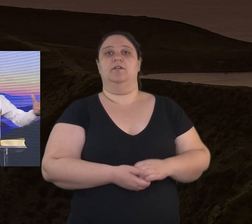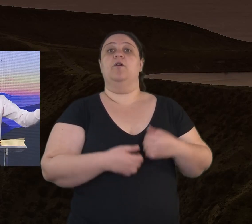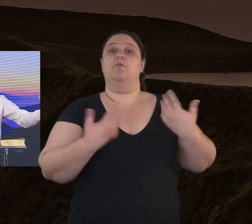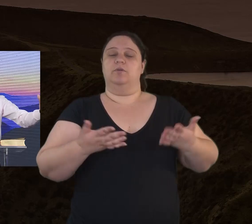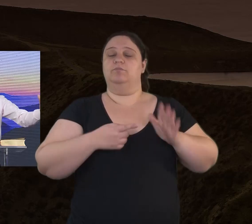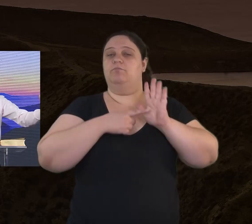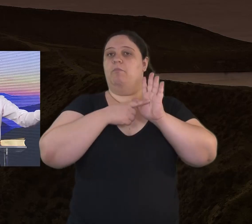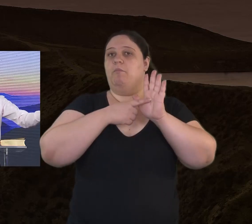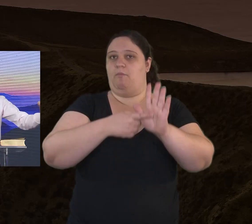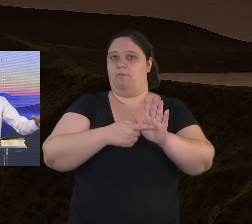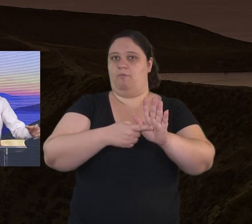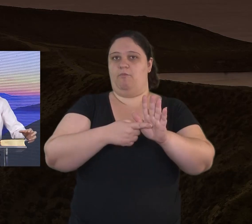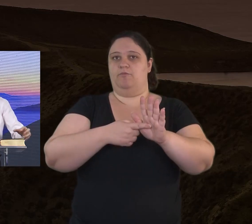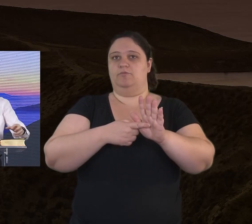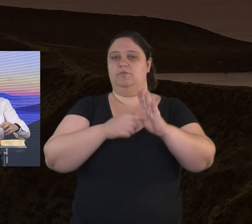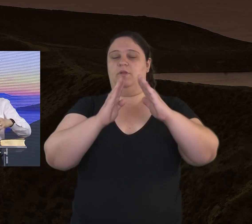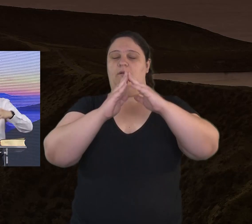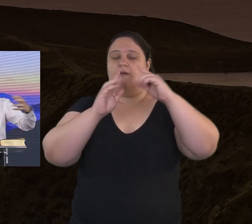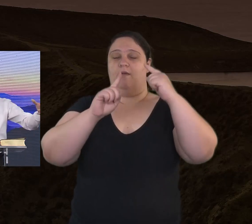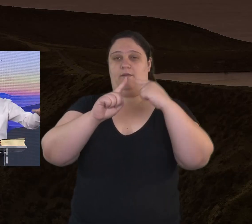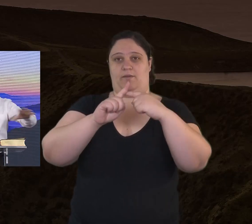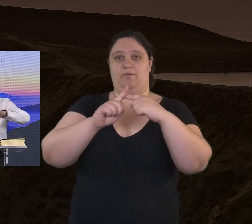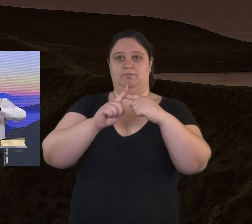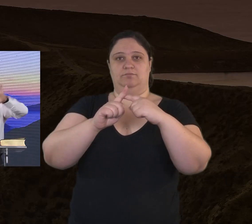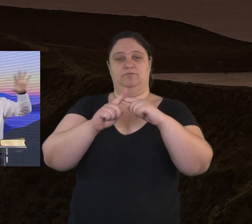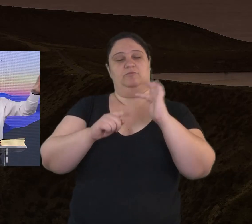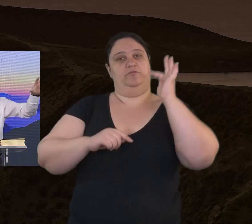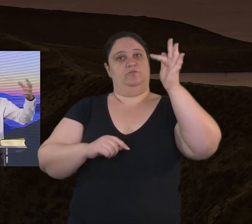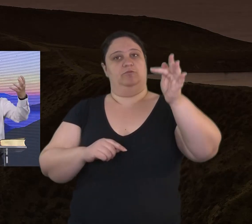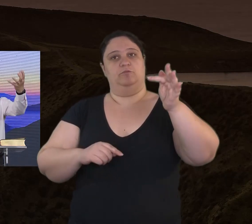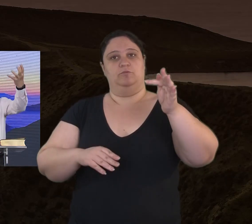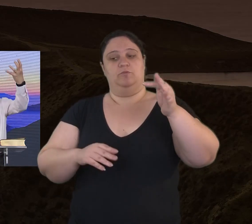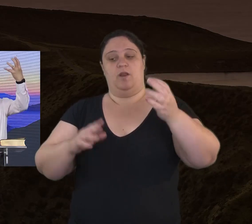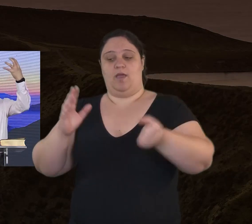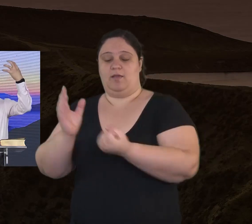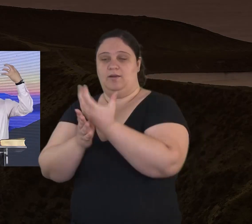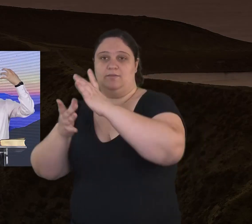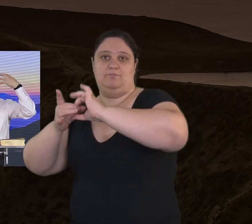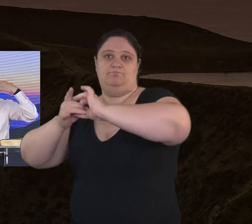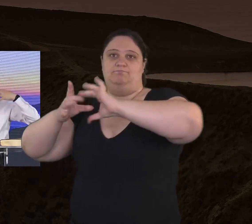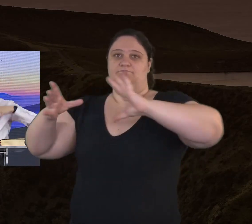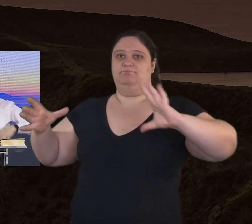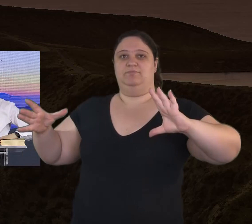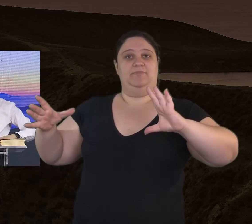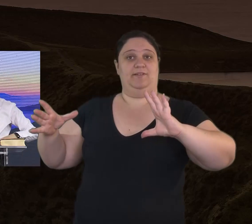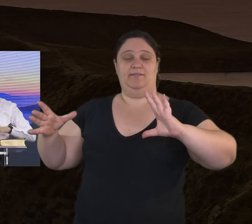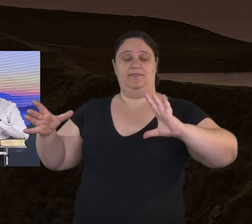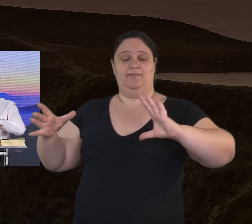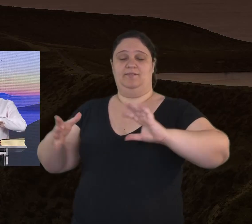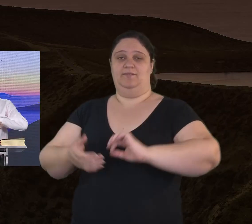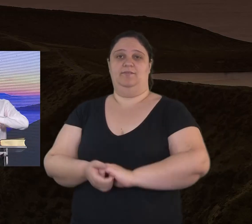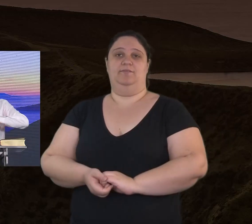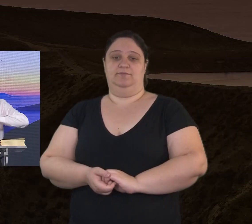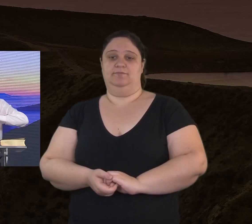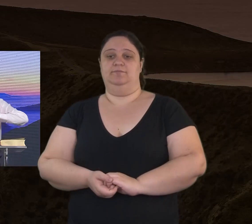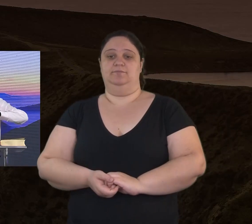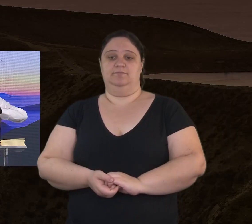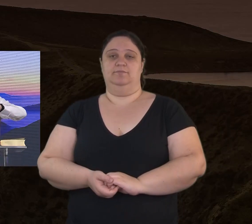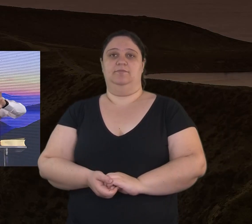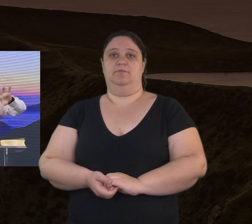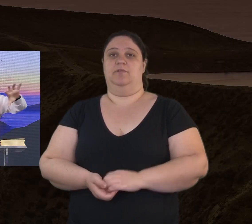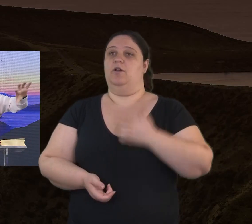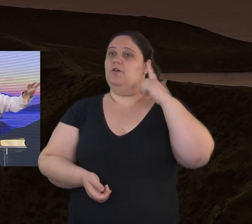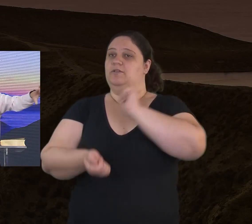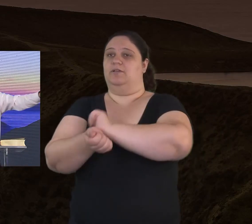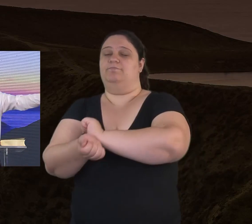Deus, que é a igreja, nós vamos libertar a criação. Deus, através da plenitude de Cristo, Ele consegue